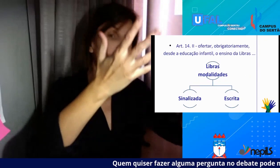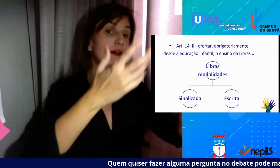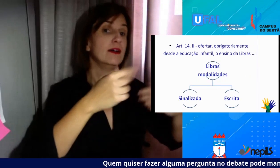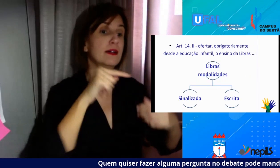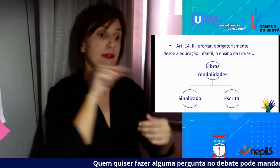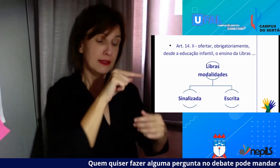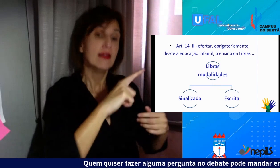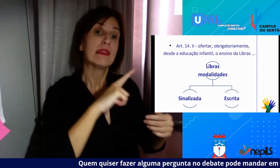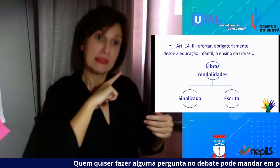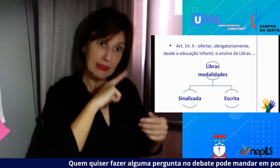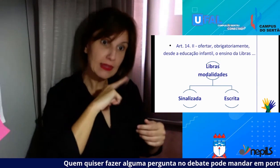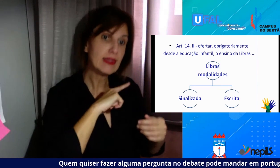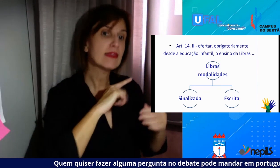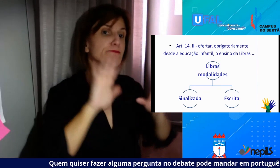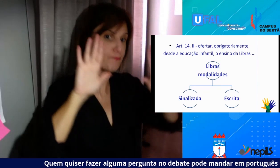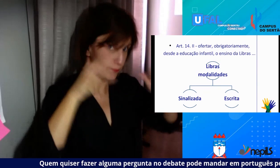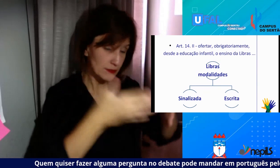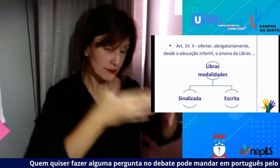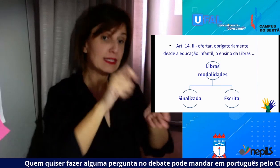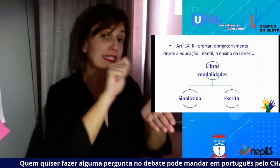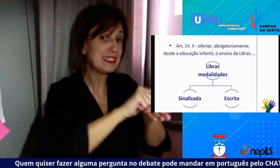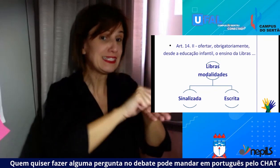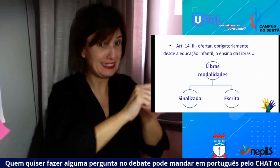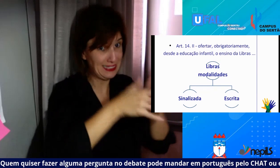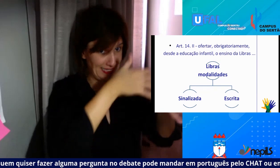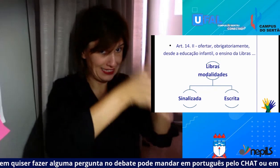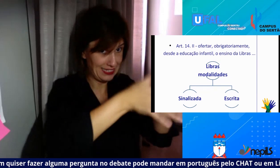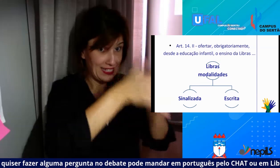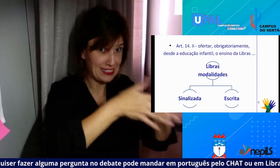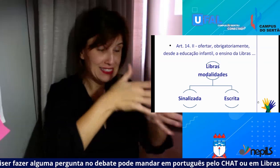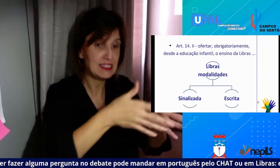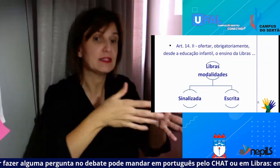Os documentos que estamos prestes a publicar